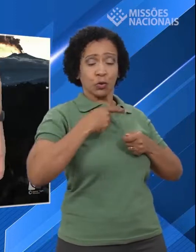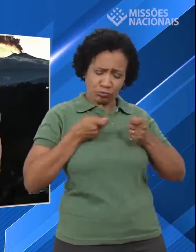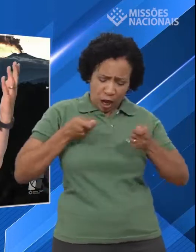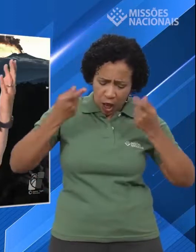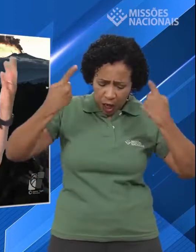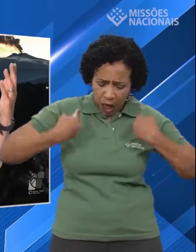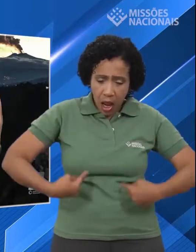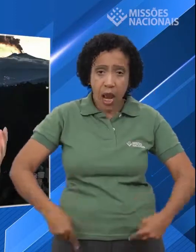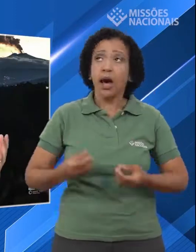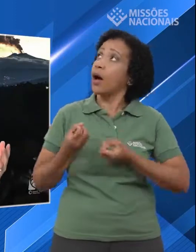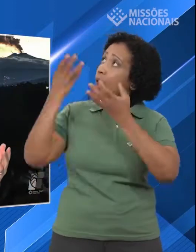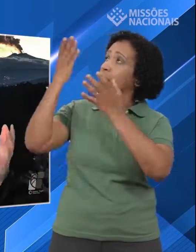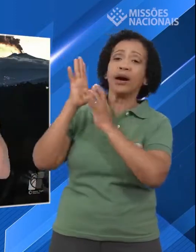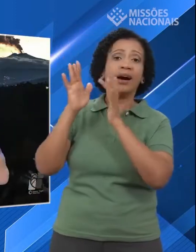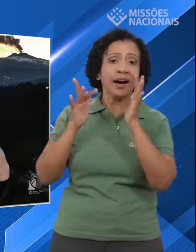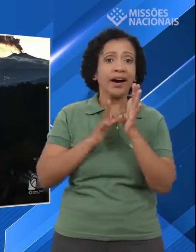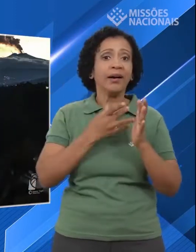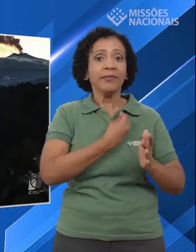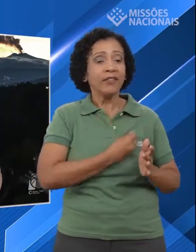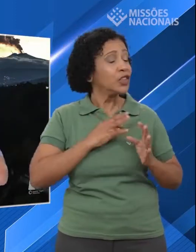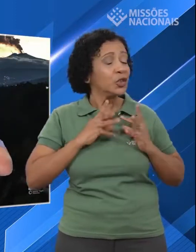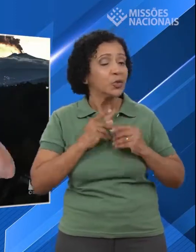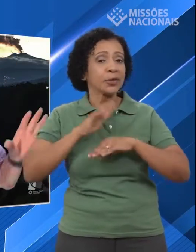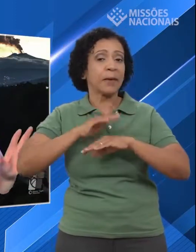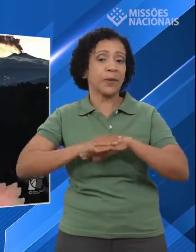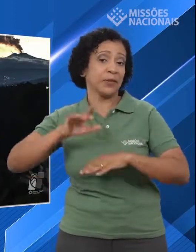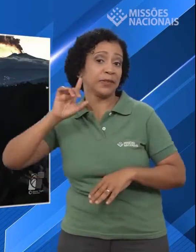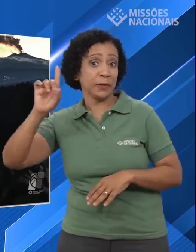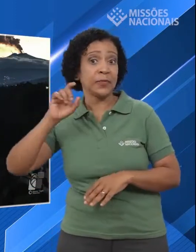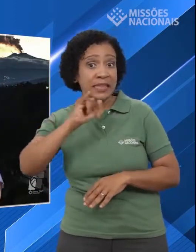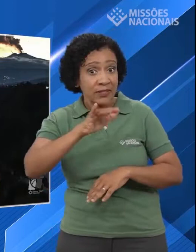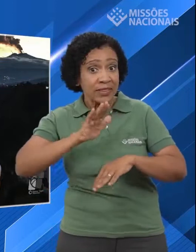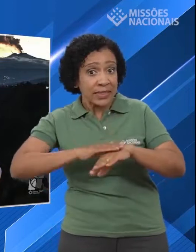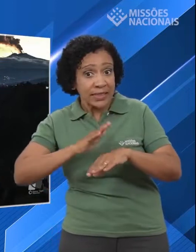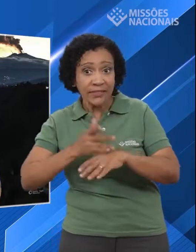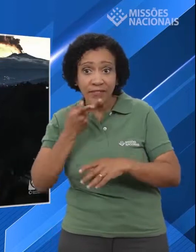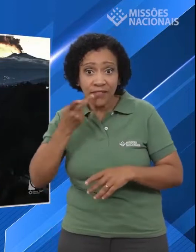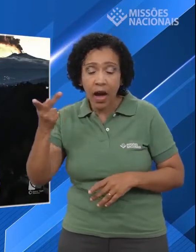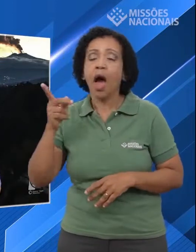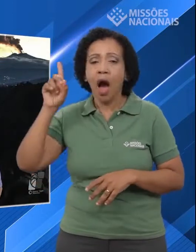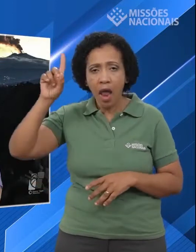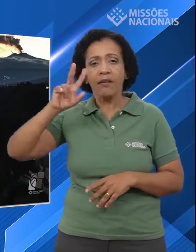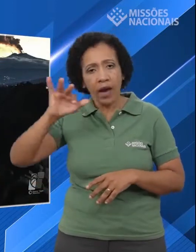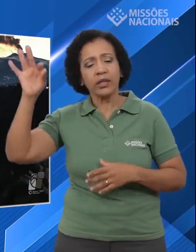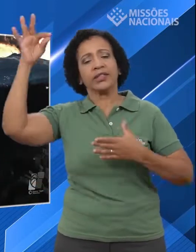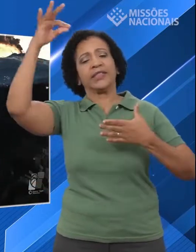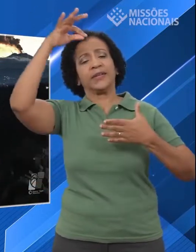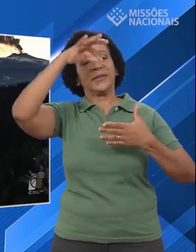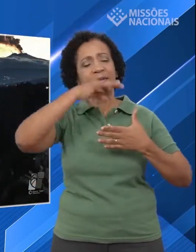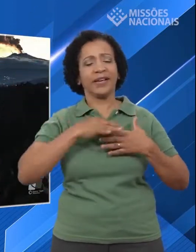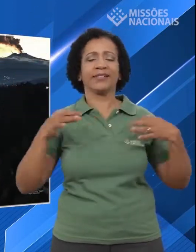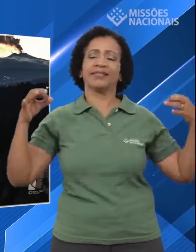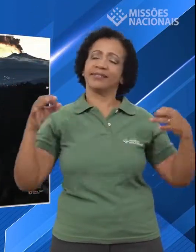aqui estou enche-me e controle a minha vida eu entrego a minha vida para o senhor eu entrego tudo ao